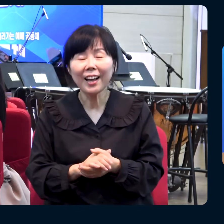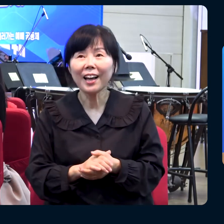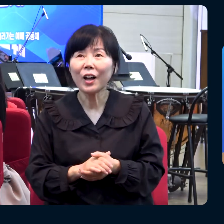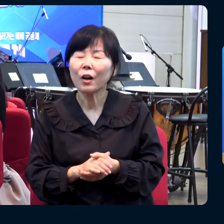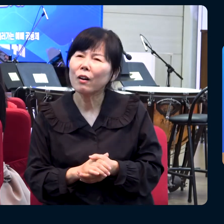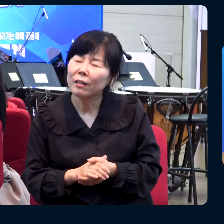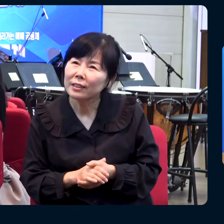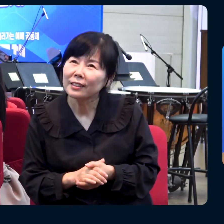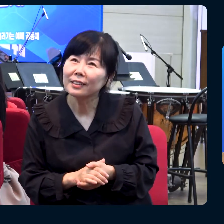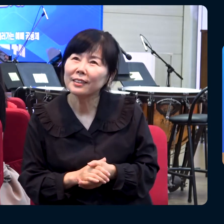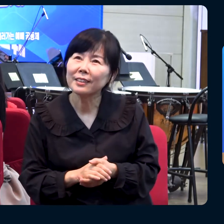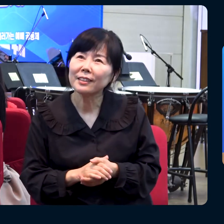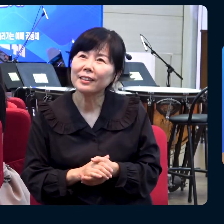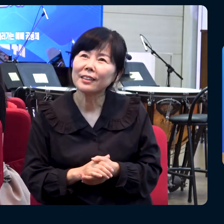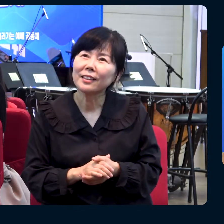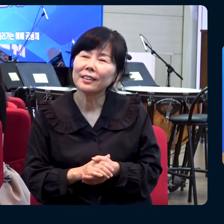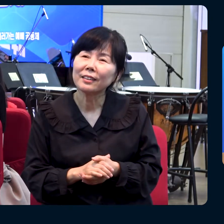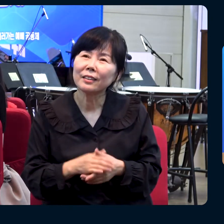한판 붙는다.